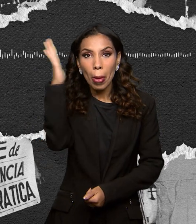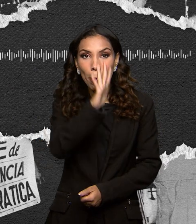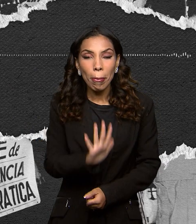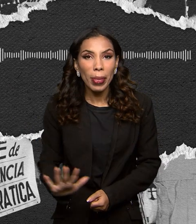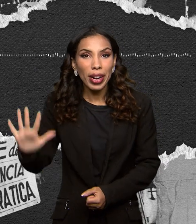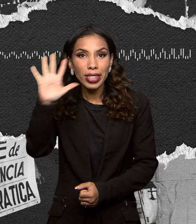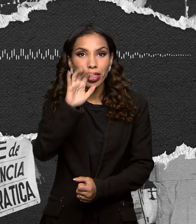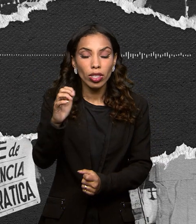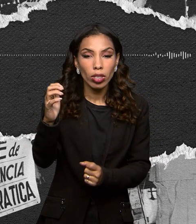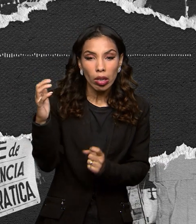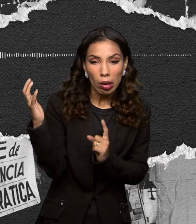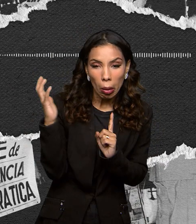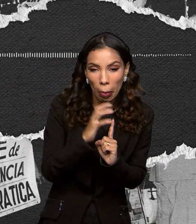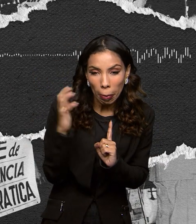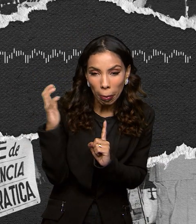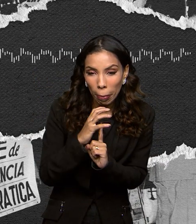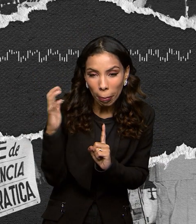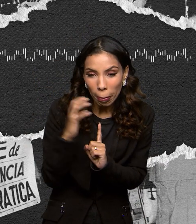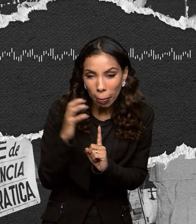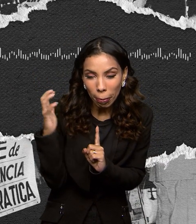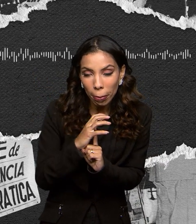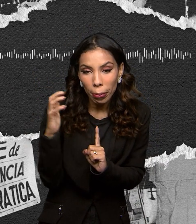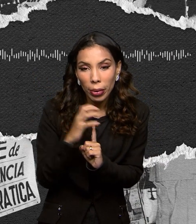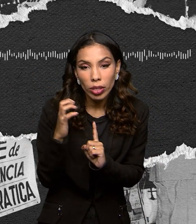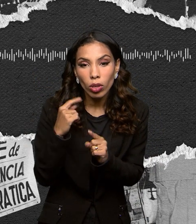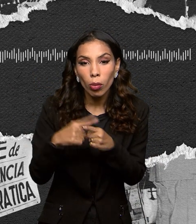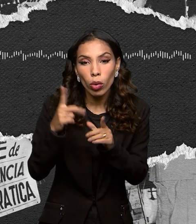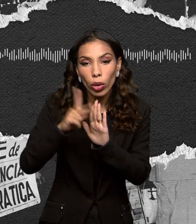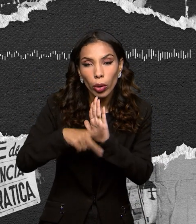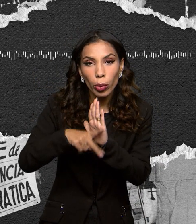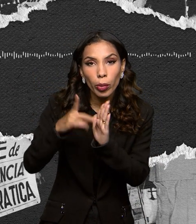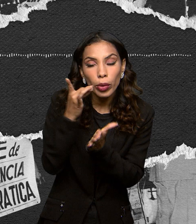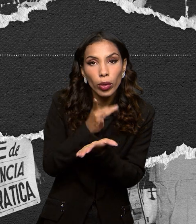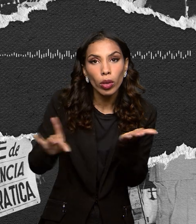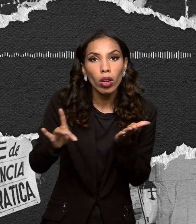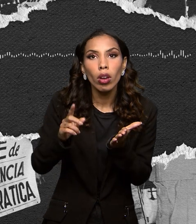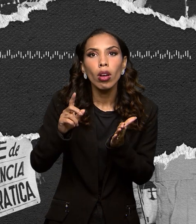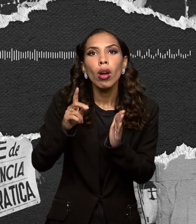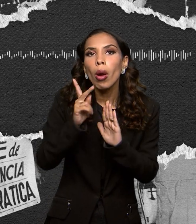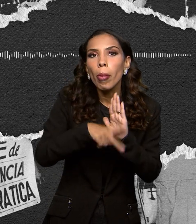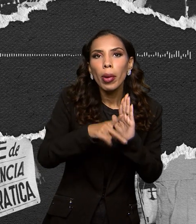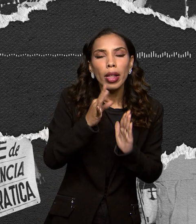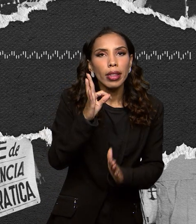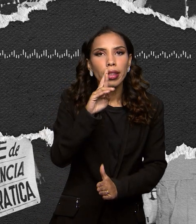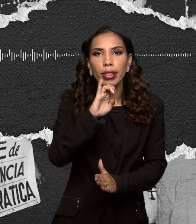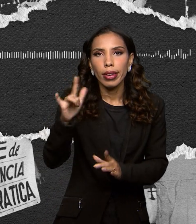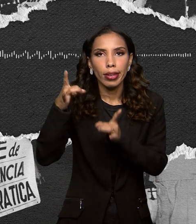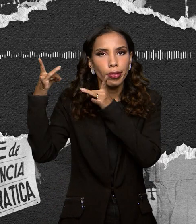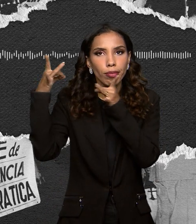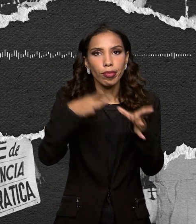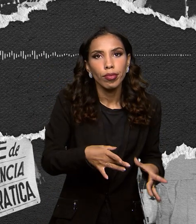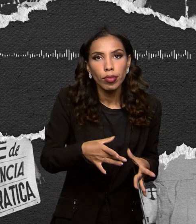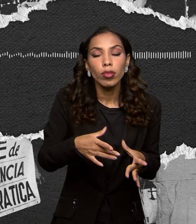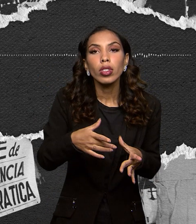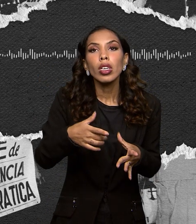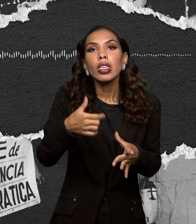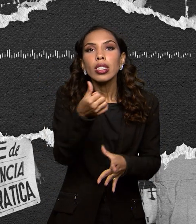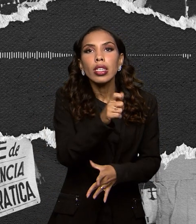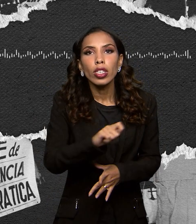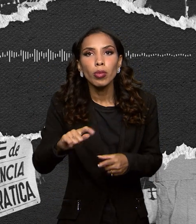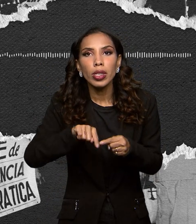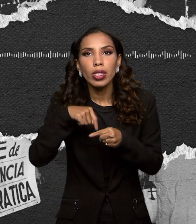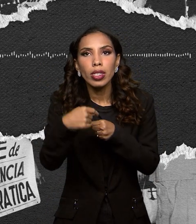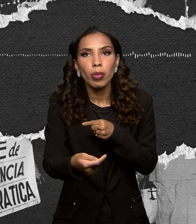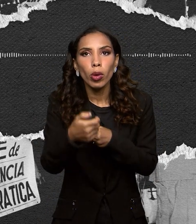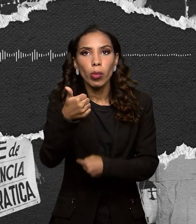por projetos muito opostos. O Plano Trienal foi abandonado. E no segundo semestre de 1963, o